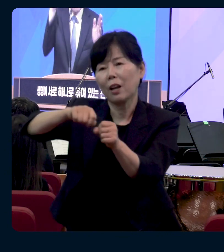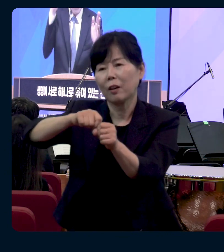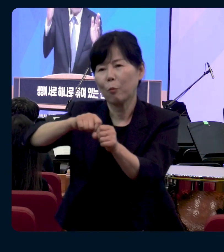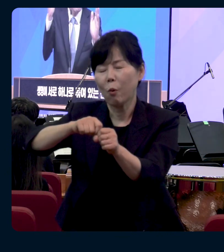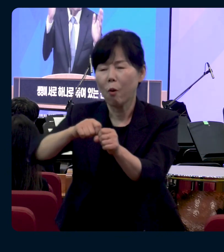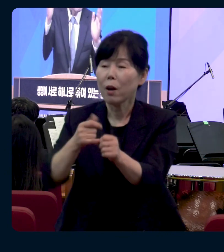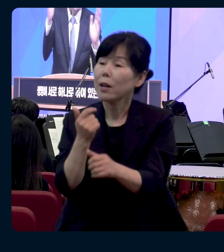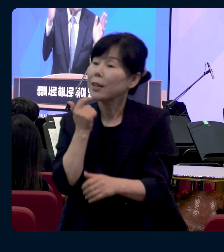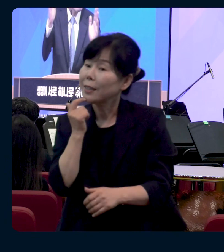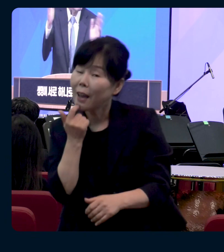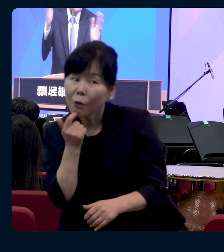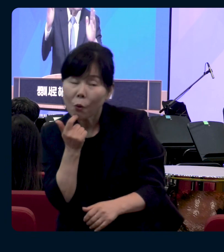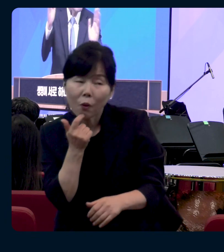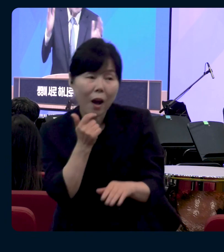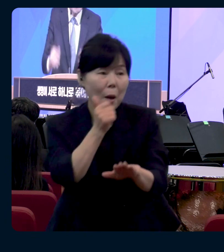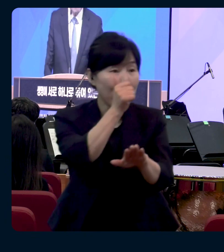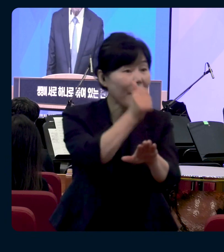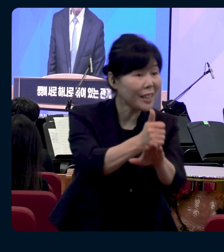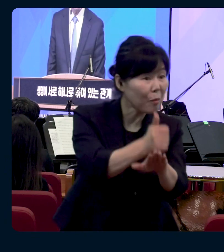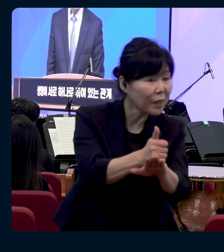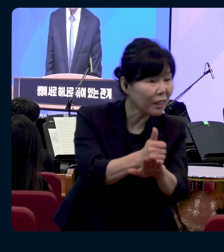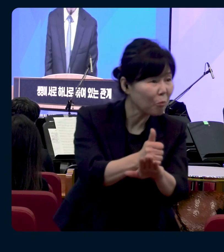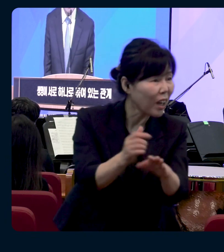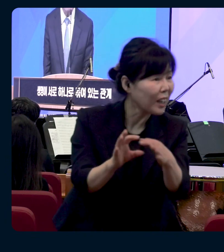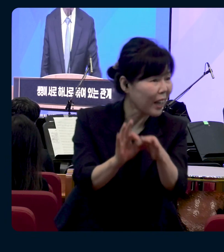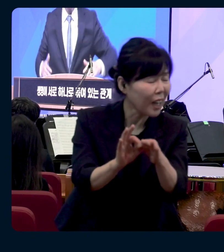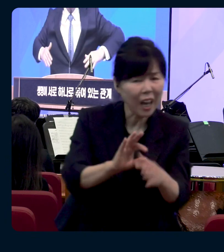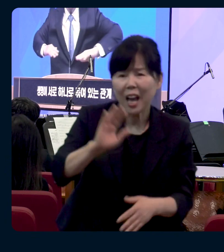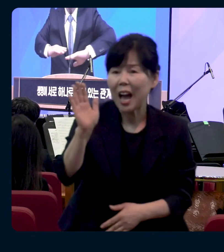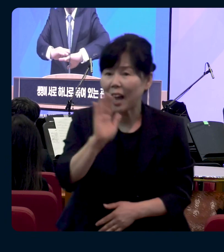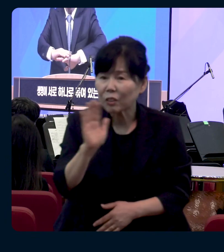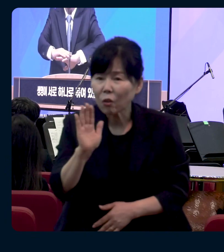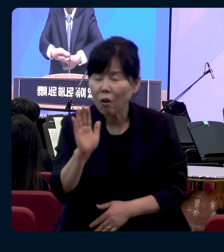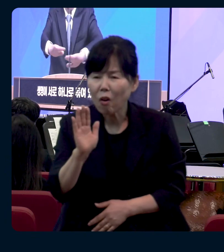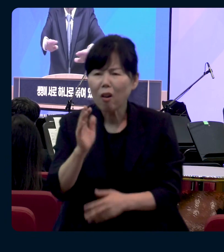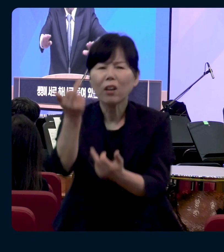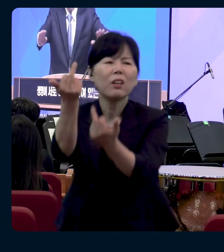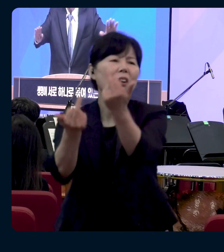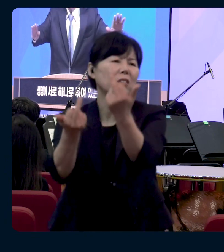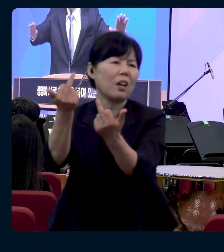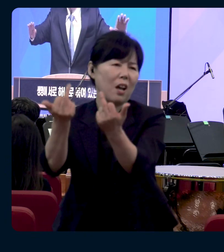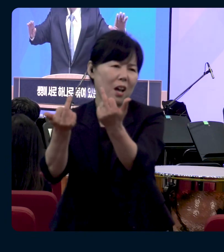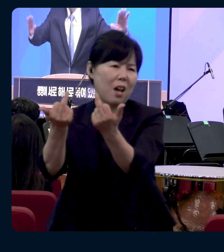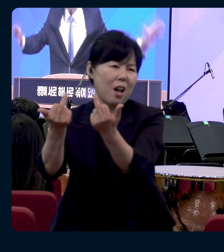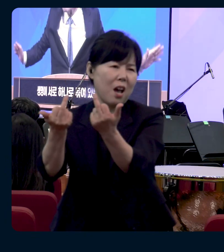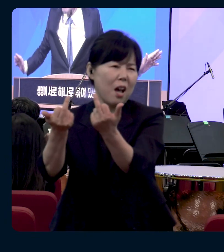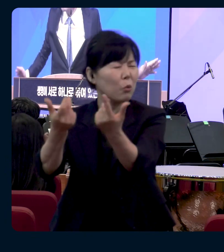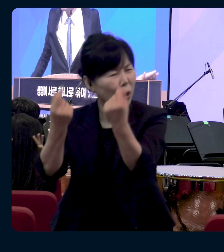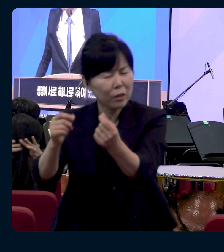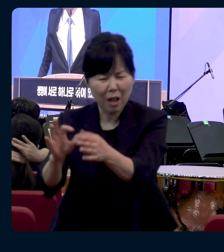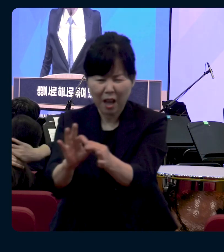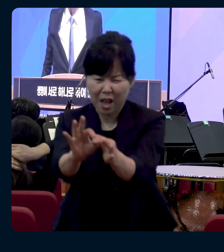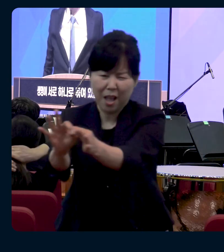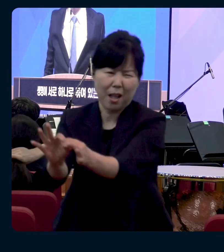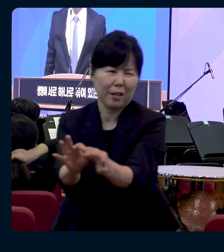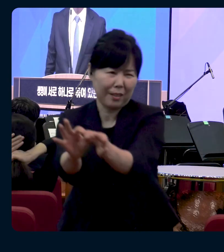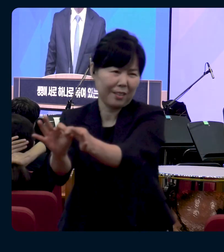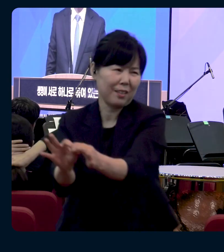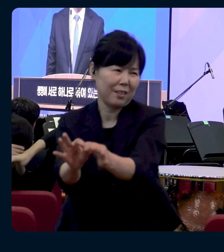베냐민과 야곱과의 관계만 말하는 게 아니에요. 사실은 자기들 전체가 다 그렇다 그 말입니다. 바로 그게 가족이라는